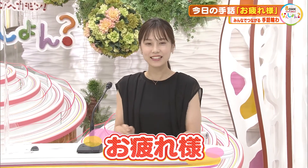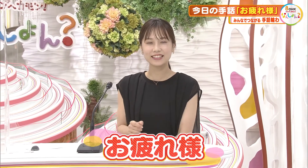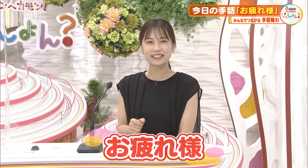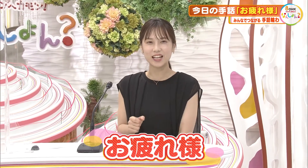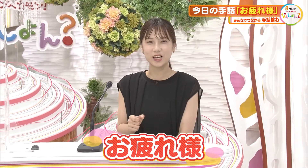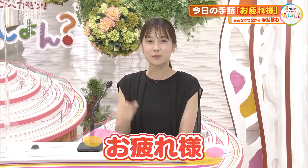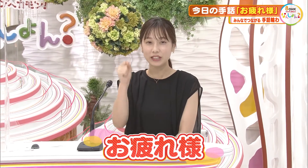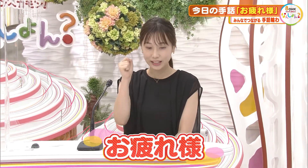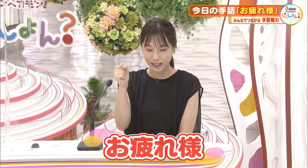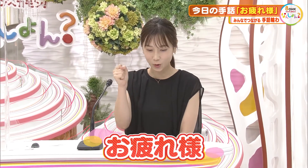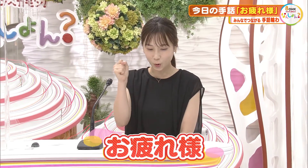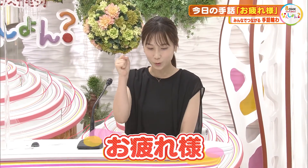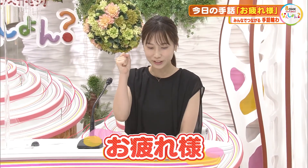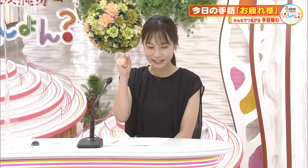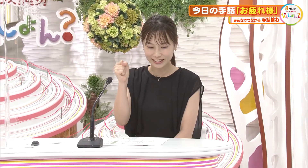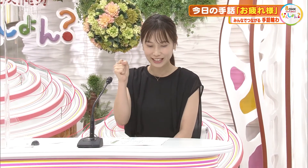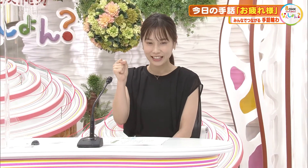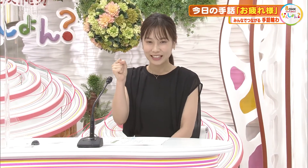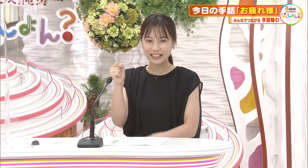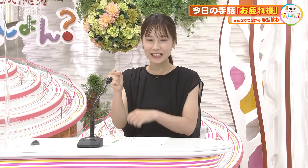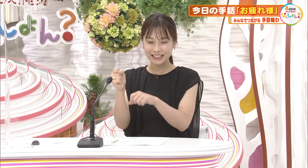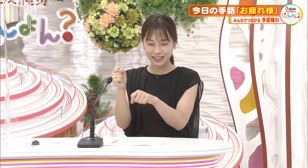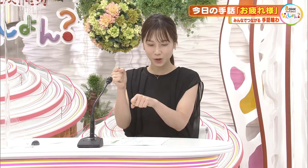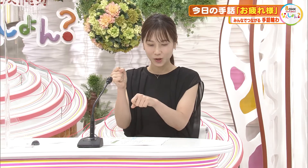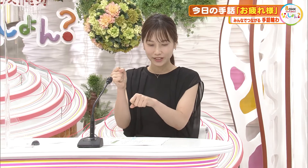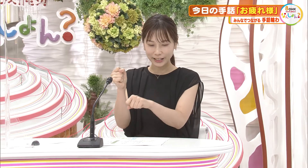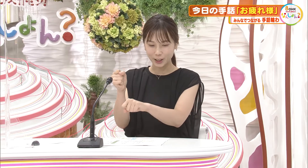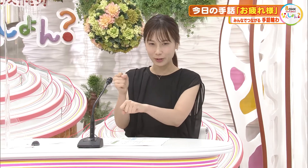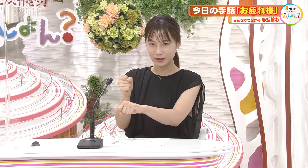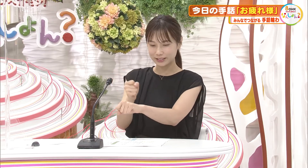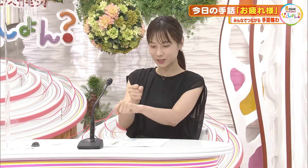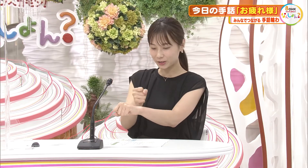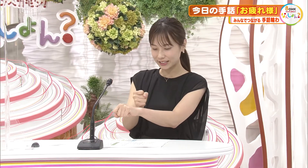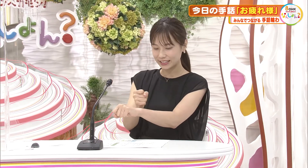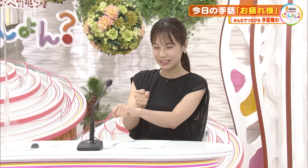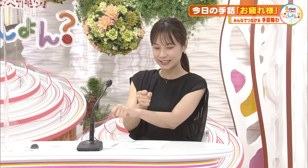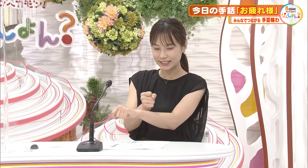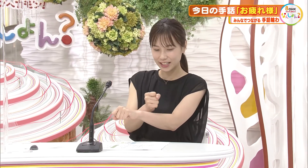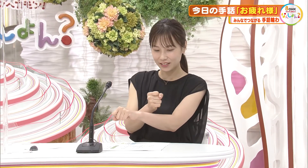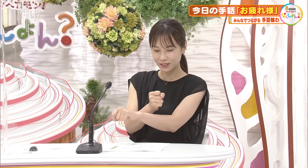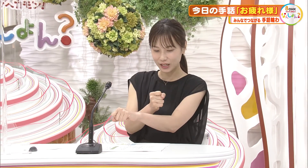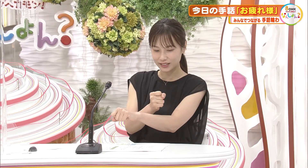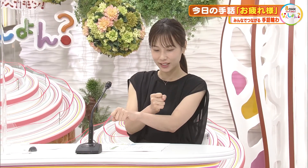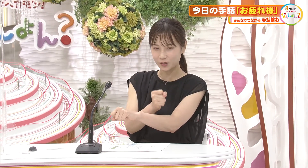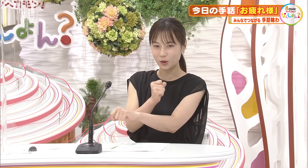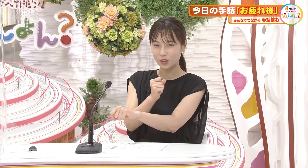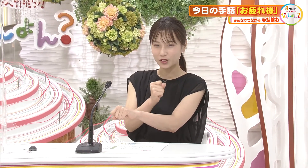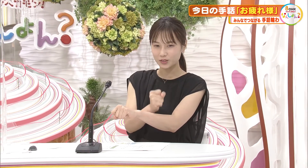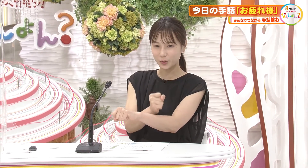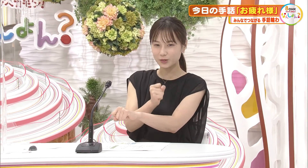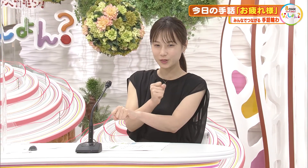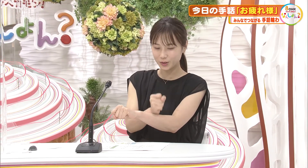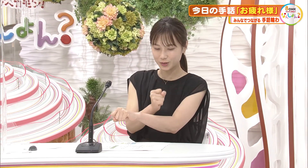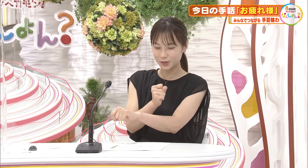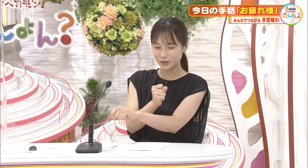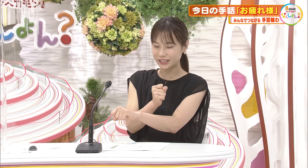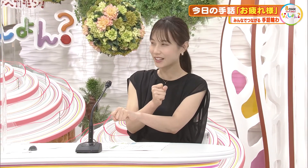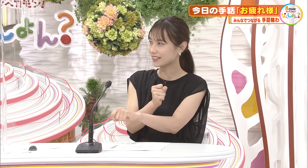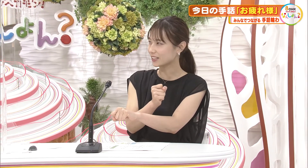した右手の拳で、ね、左手の手首より少し肘側のあたりをトントンと二回叩き